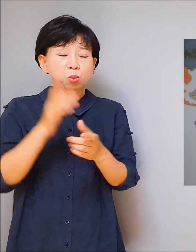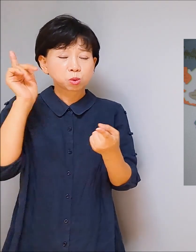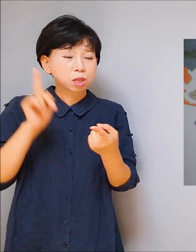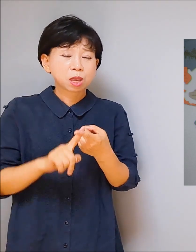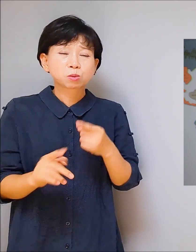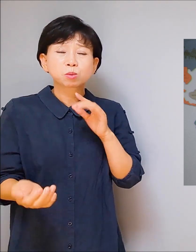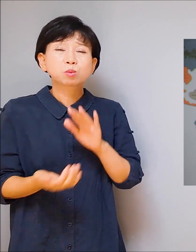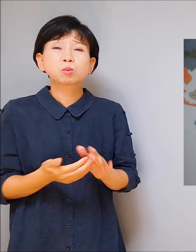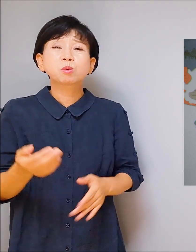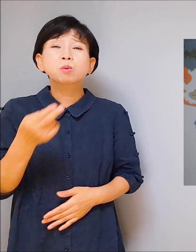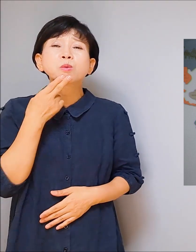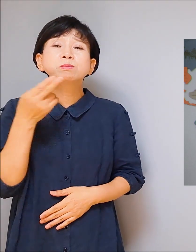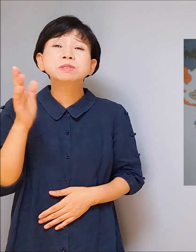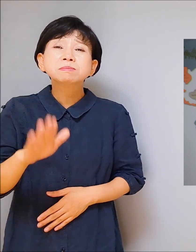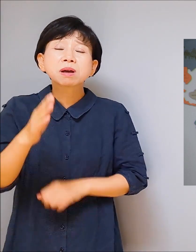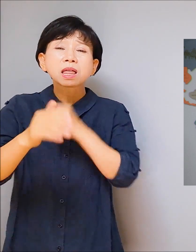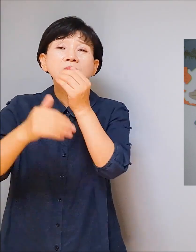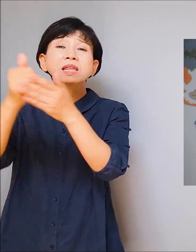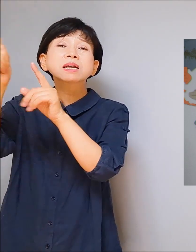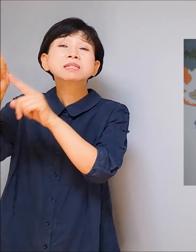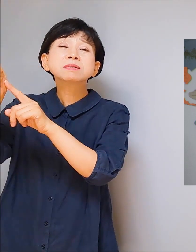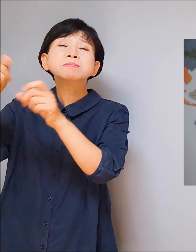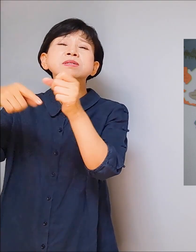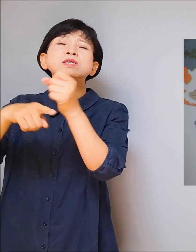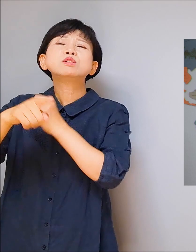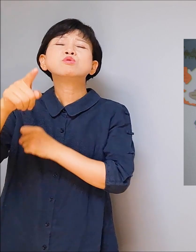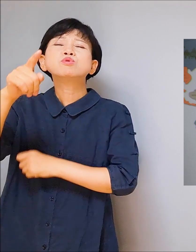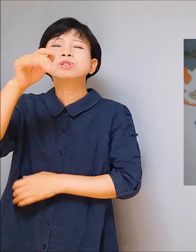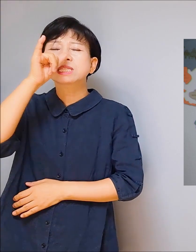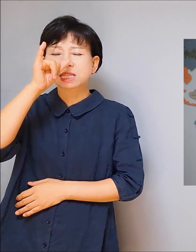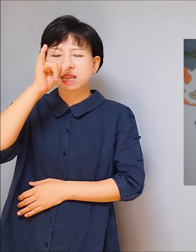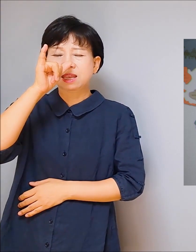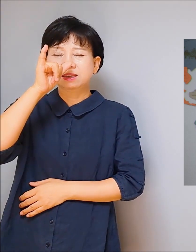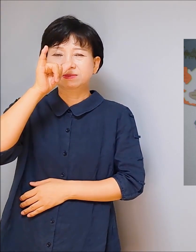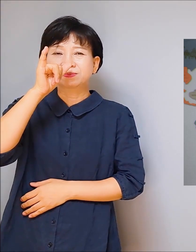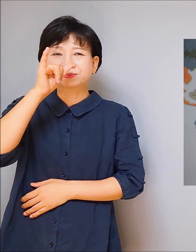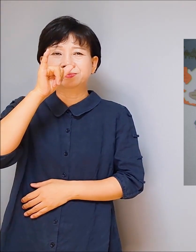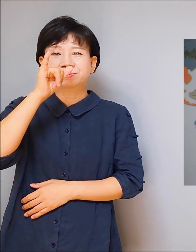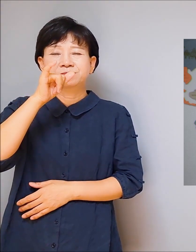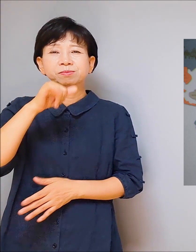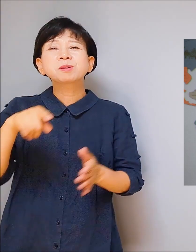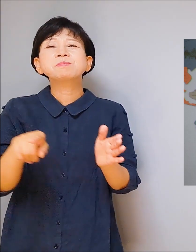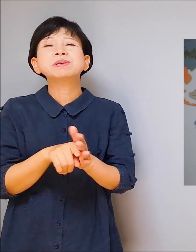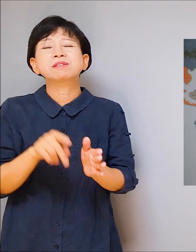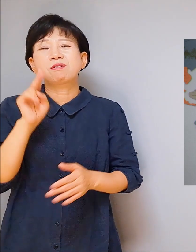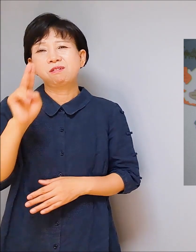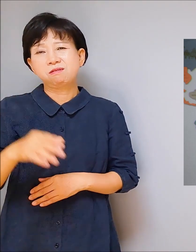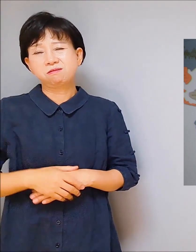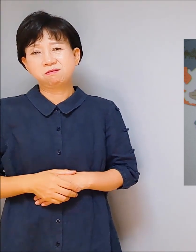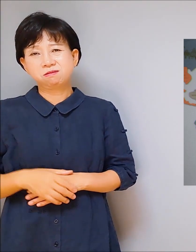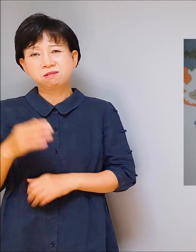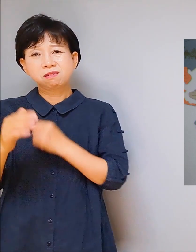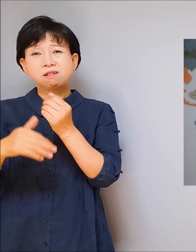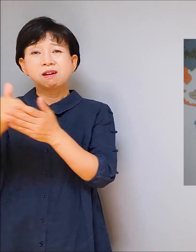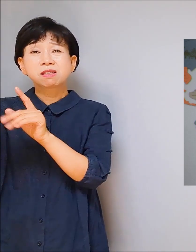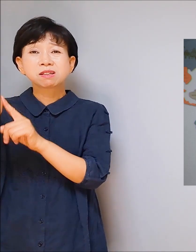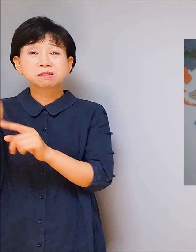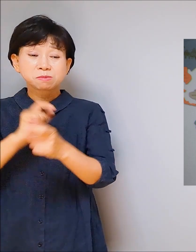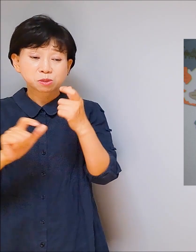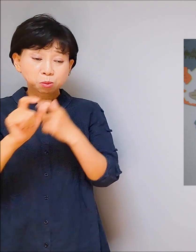않았다고 해도 하나님의 이유가 분명히 있다는 거죠. 하나님이 더 좋은